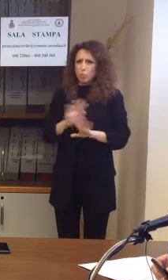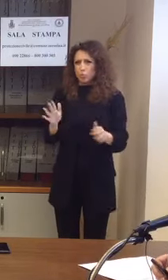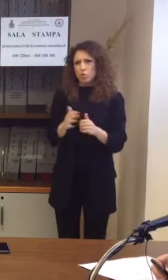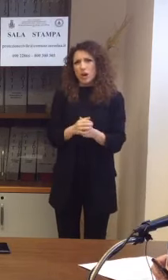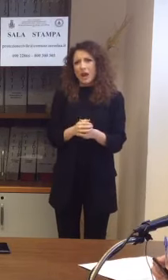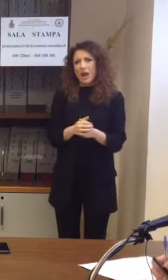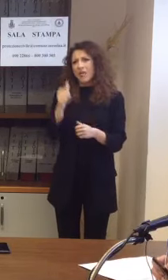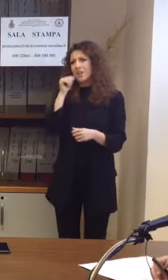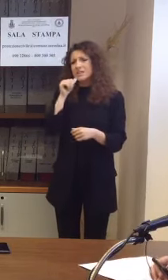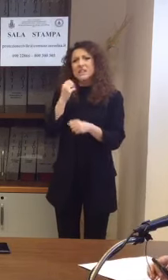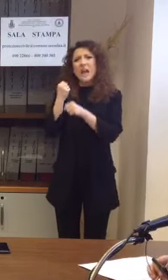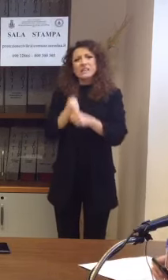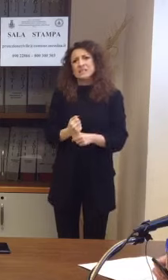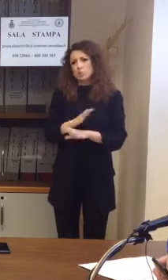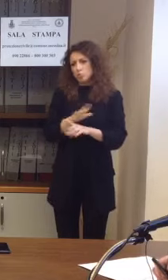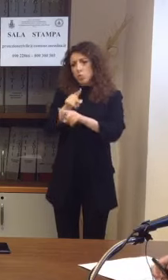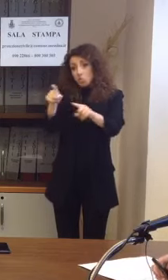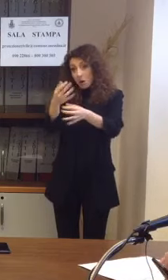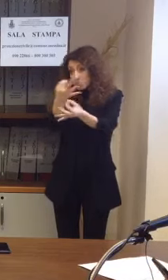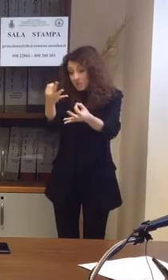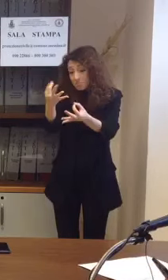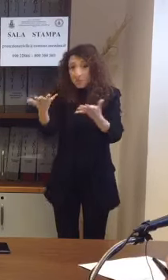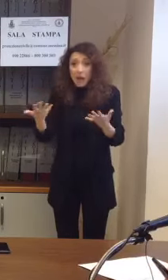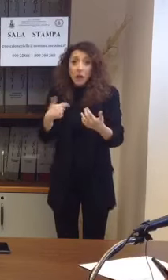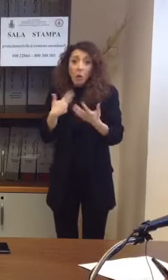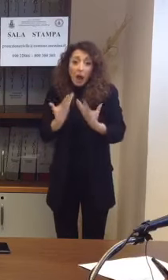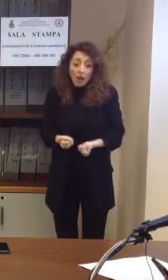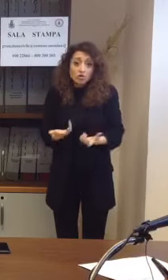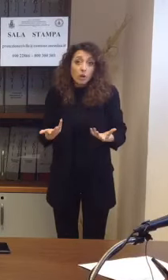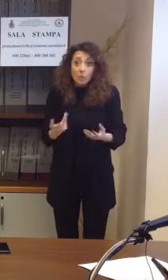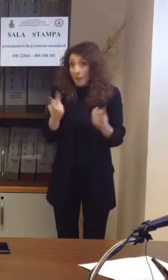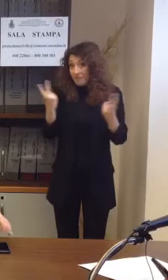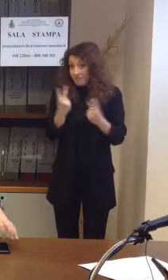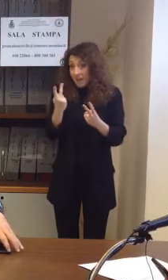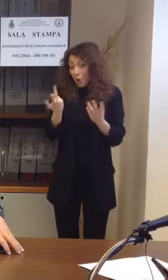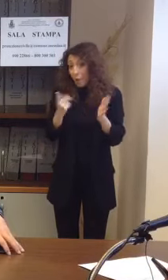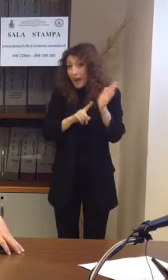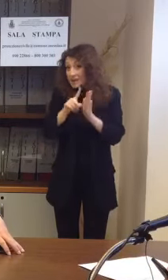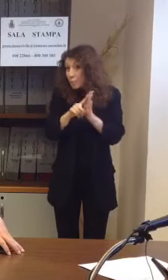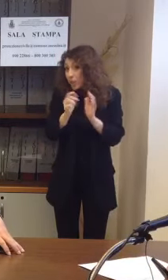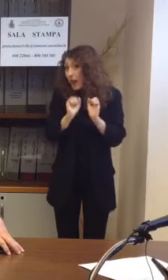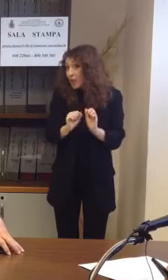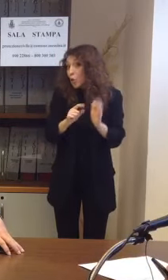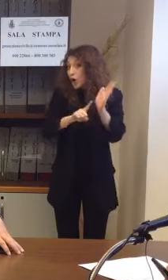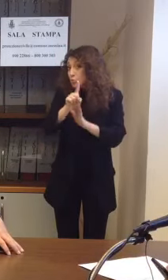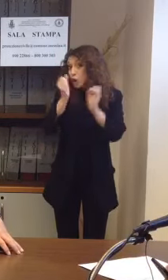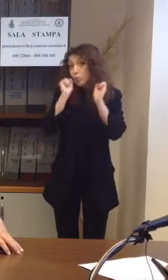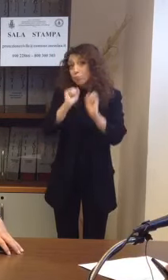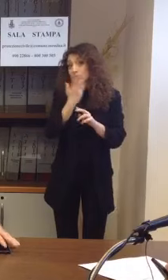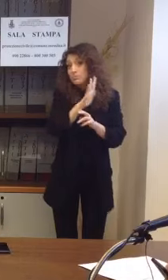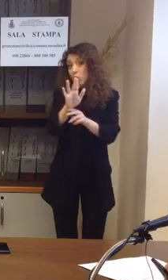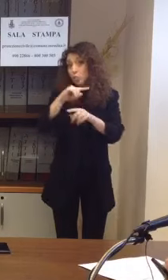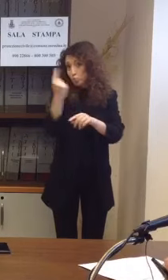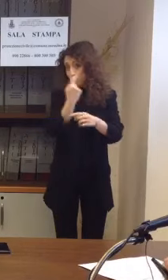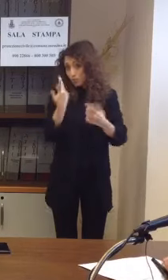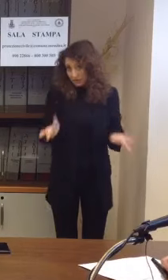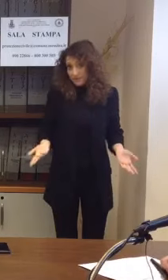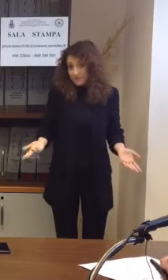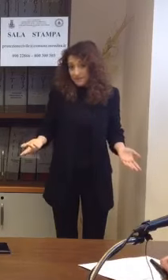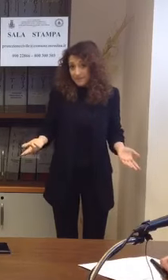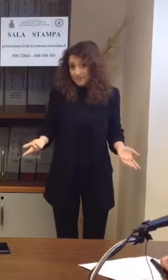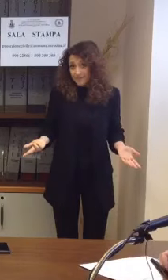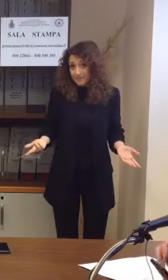anche questa, ma il risultato ad oggi è sempre sotto gli occhi di tutti. Lo ricordo con amarezza e vi ho detto anche, non sono andato